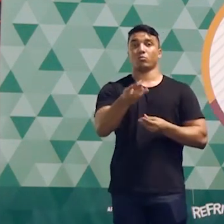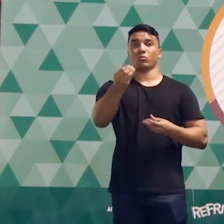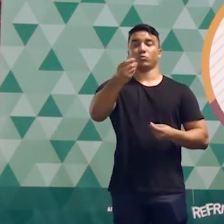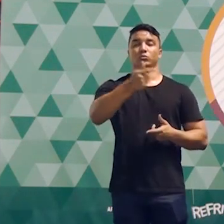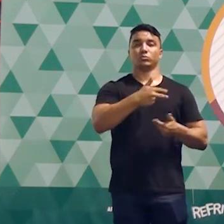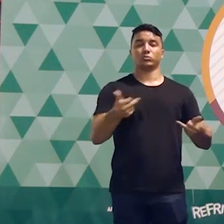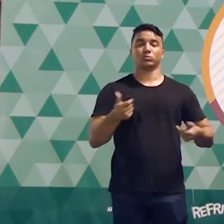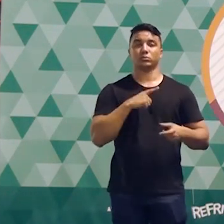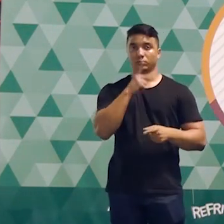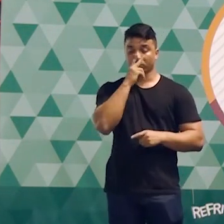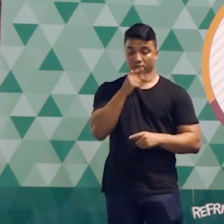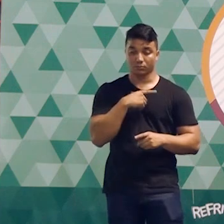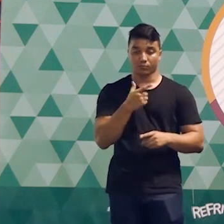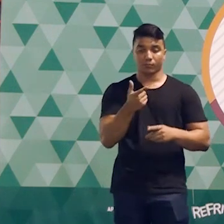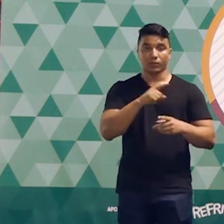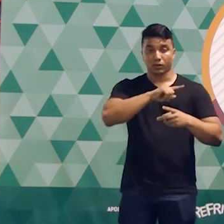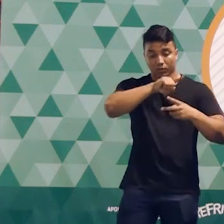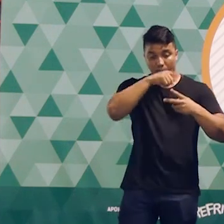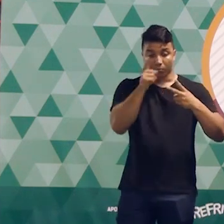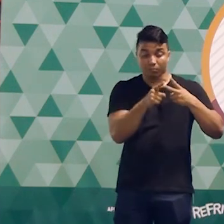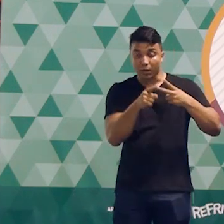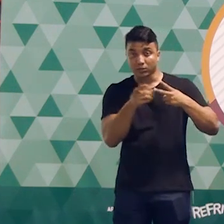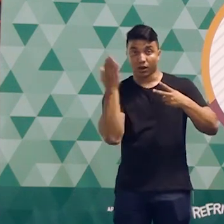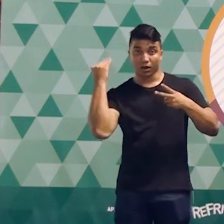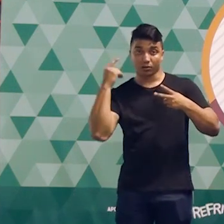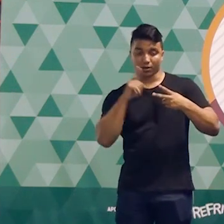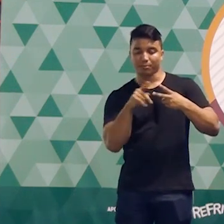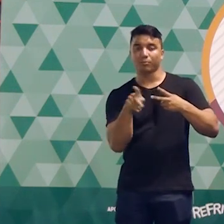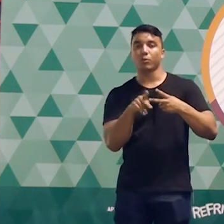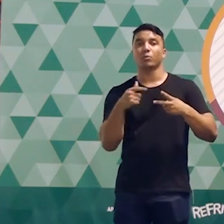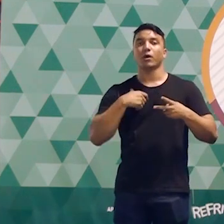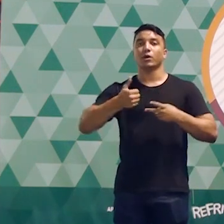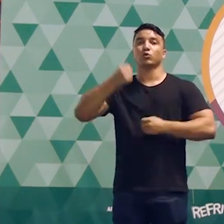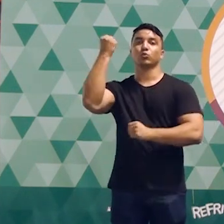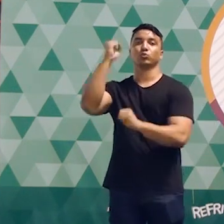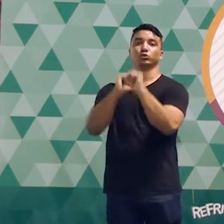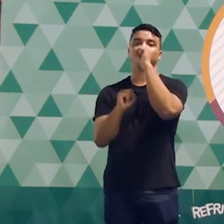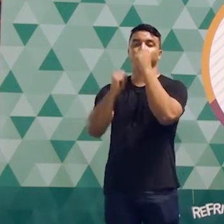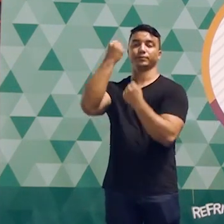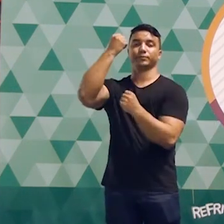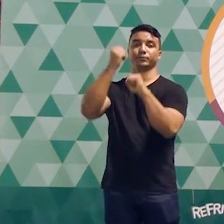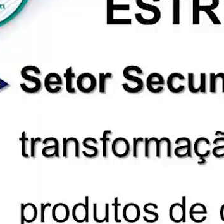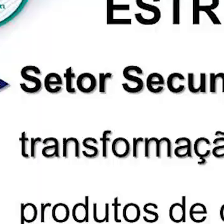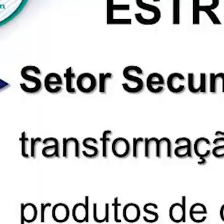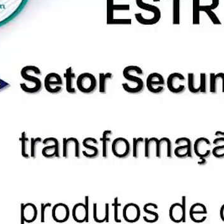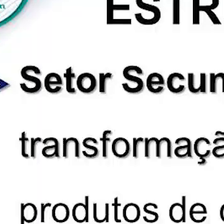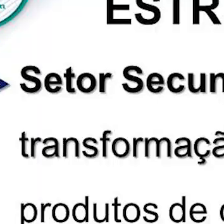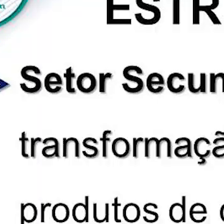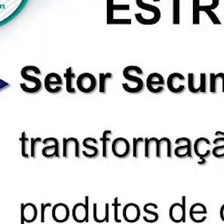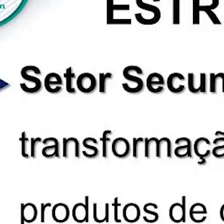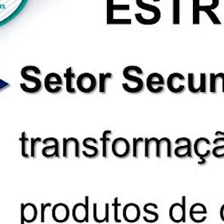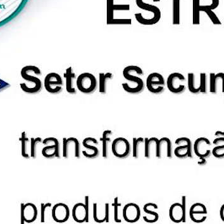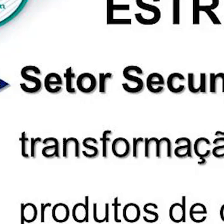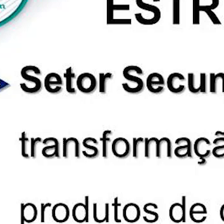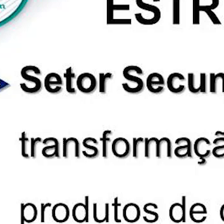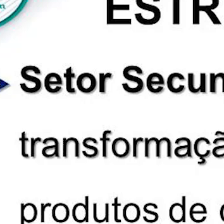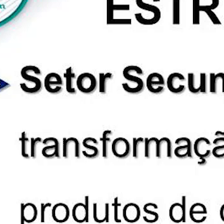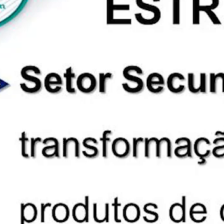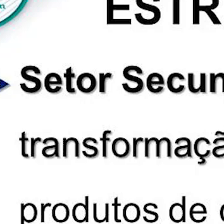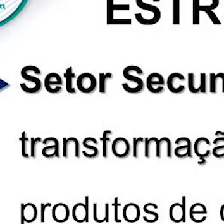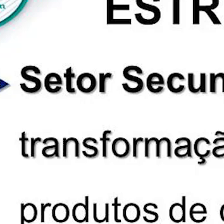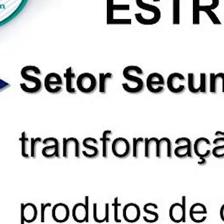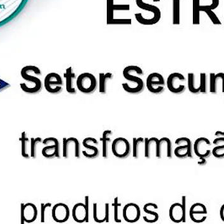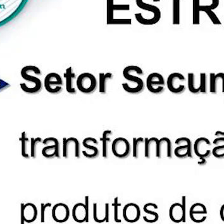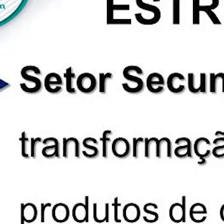humano descia, então, para o setor secundário no começo. O que é o setor secundário? É a indústria, certo? Indústria. Todos os tipos de indústria